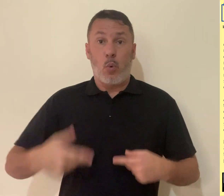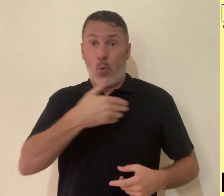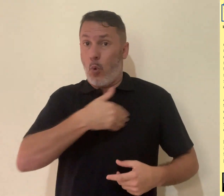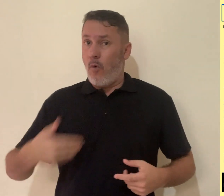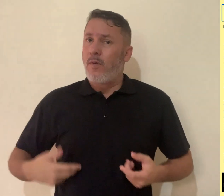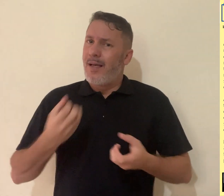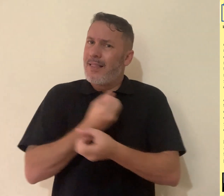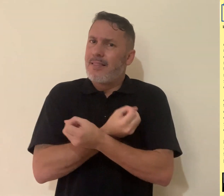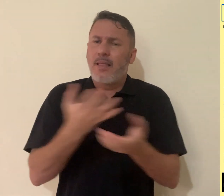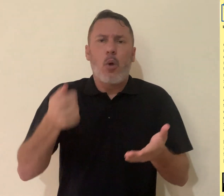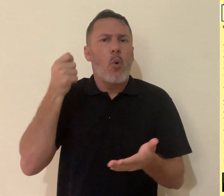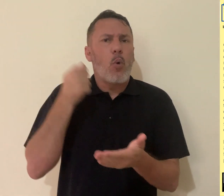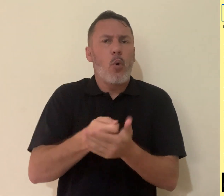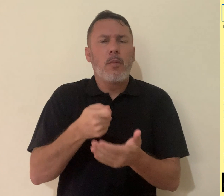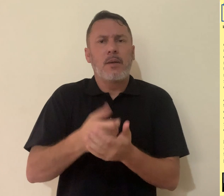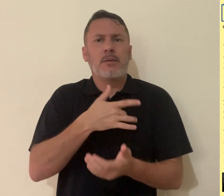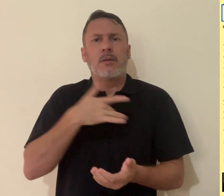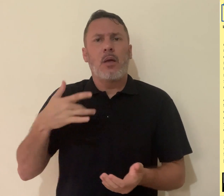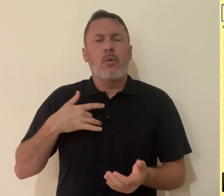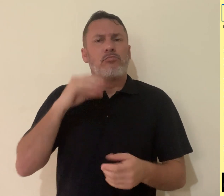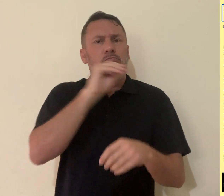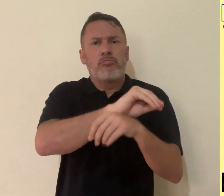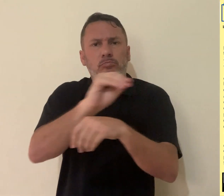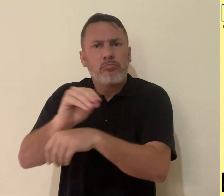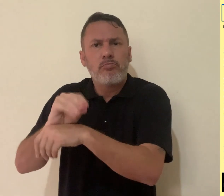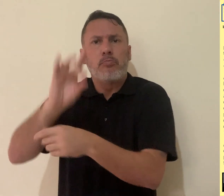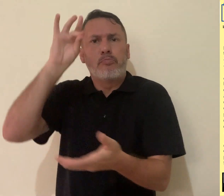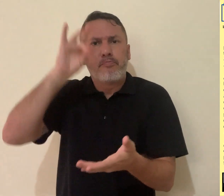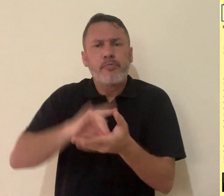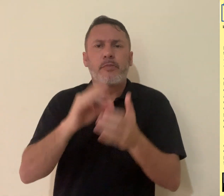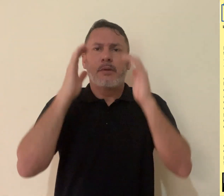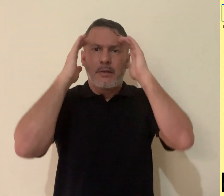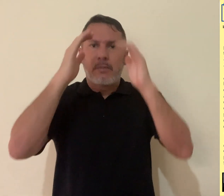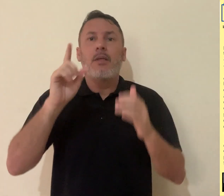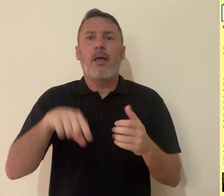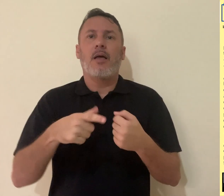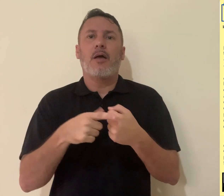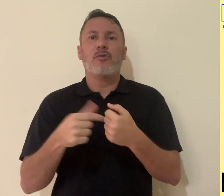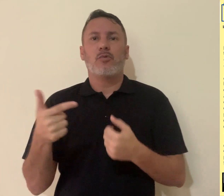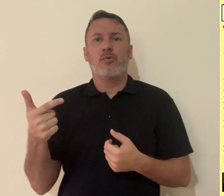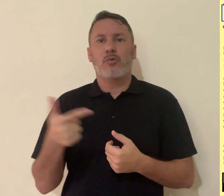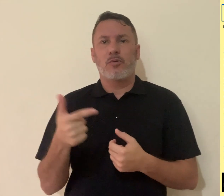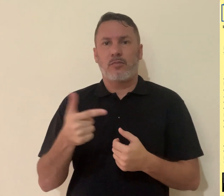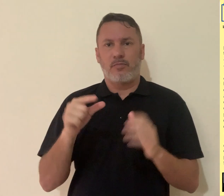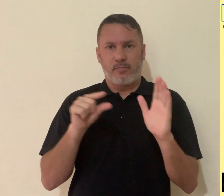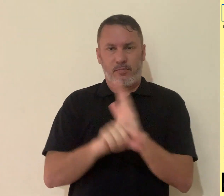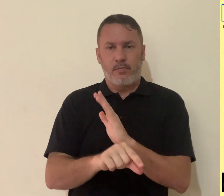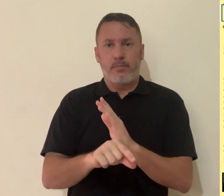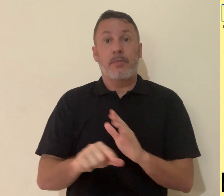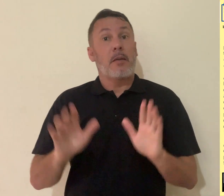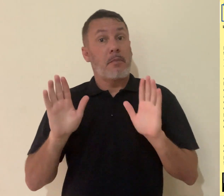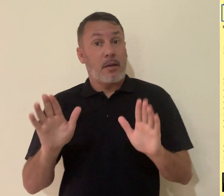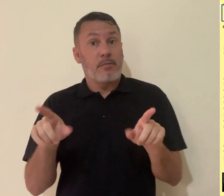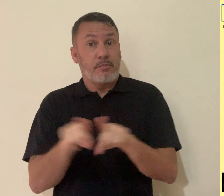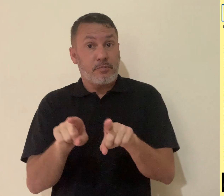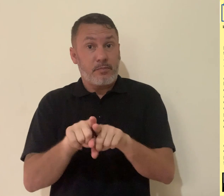o estado prover as condições indispensáveis e ao seu pleno exercício artigo 2º caput